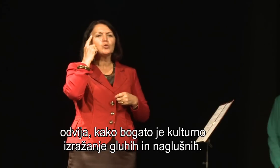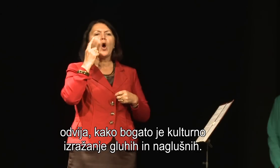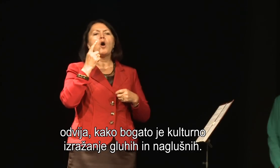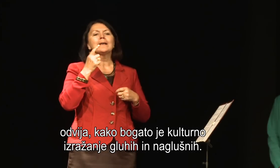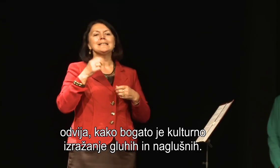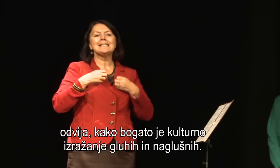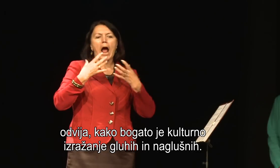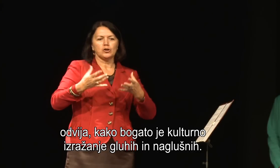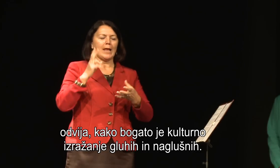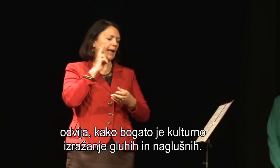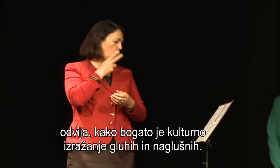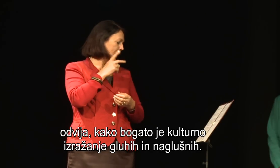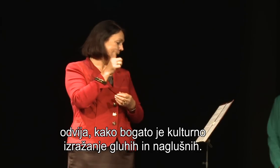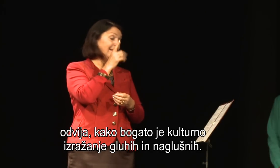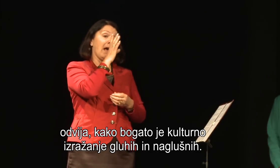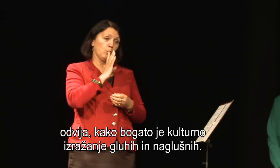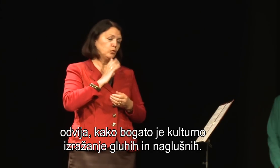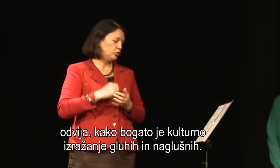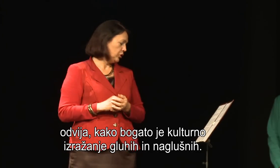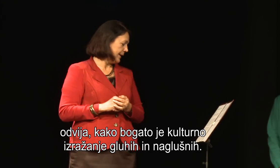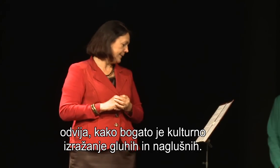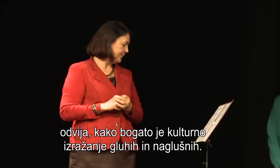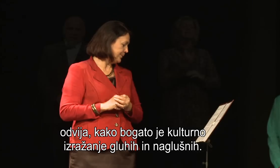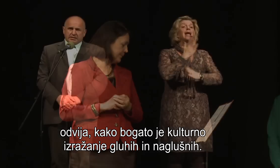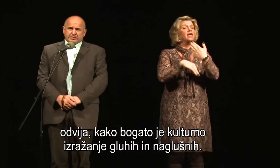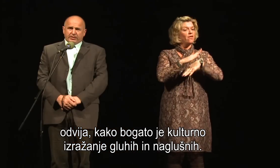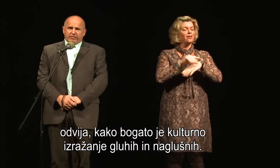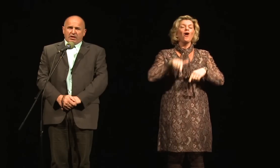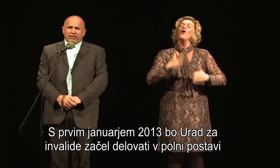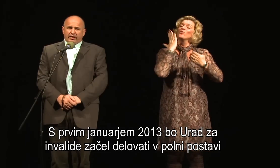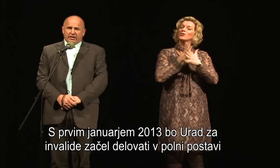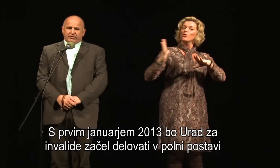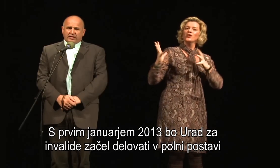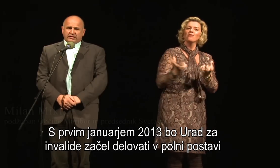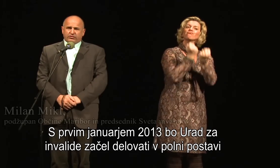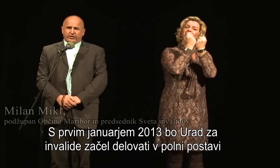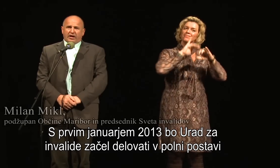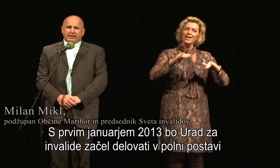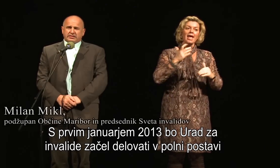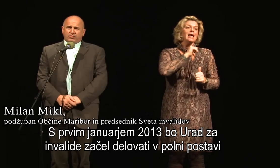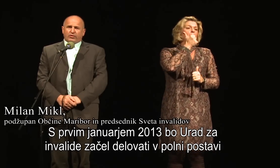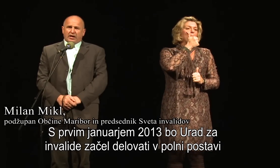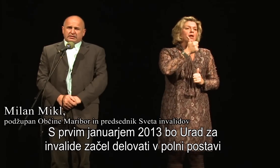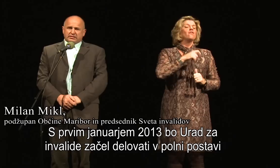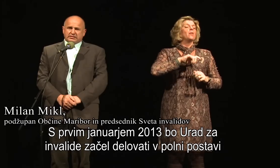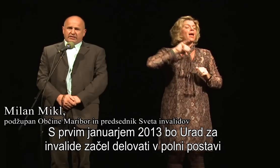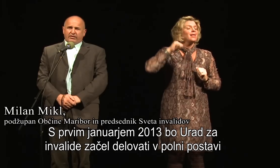kulturno izražanje je gluhih in naglušnih. S 1. januarjem 2013 bo Urad za